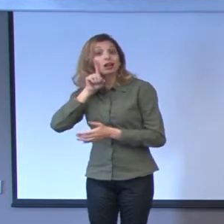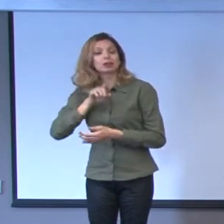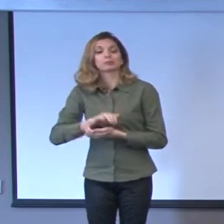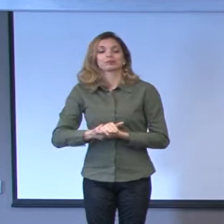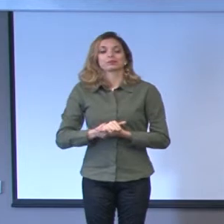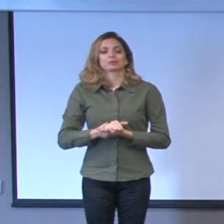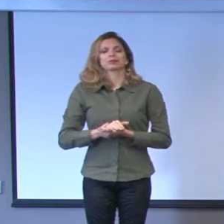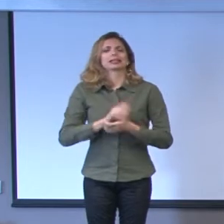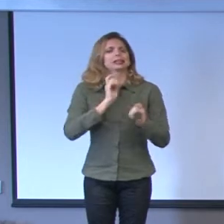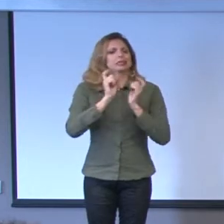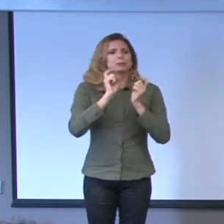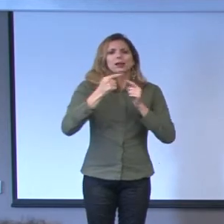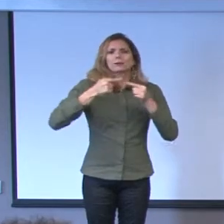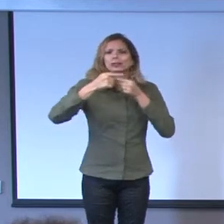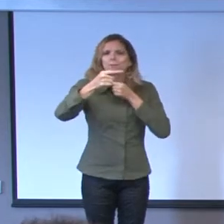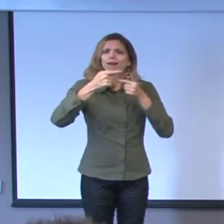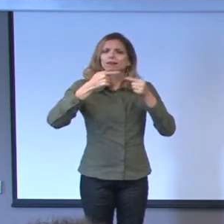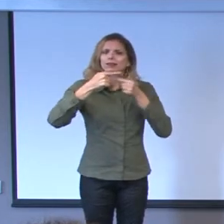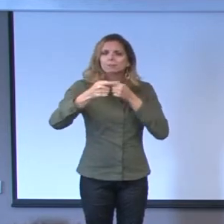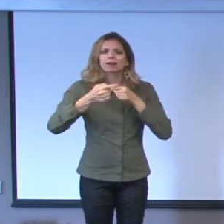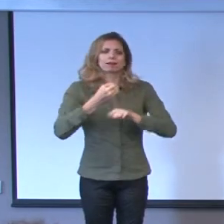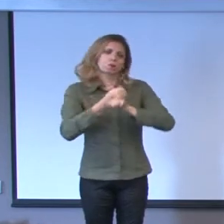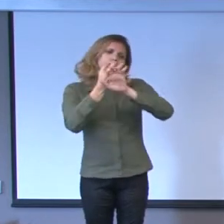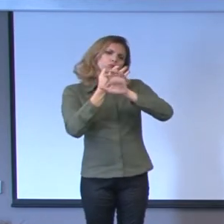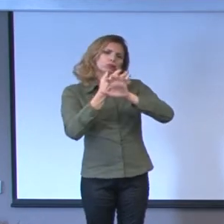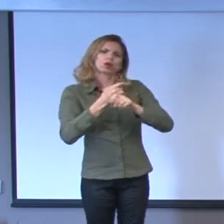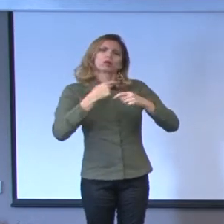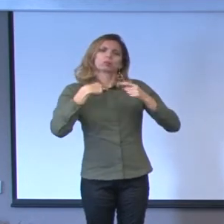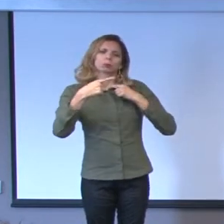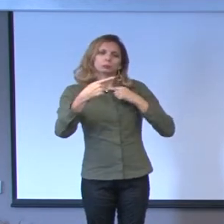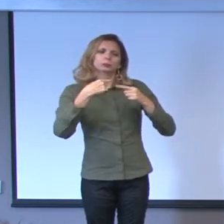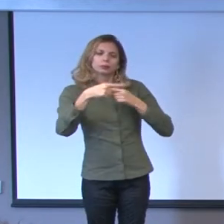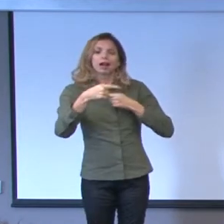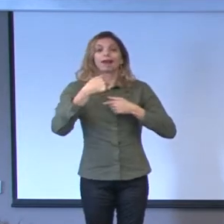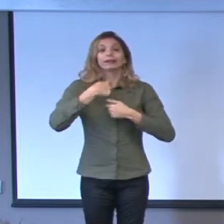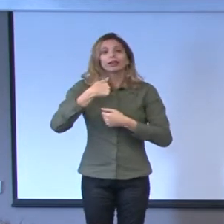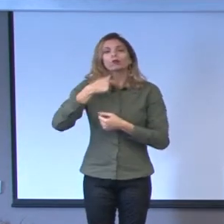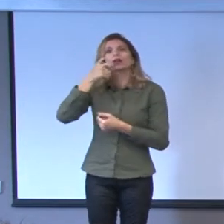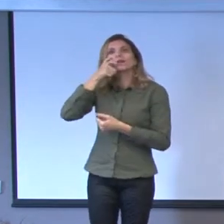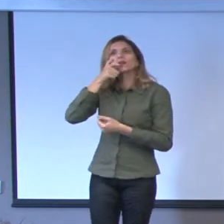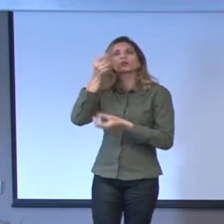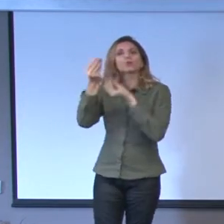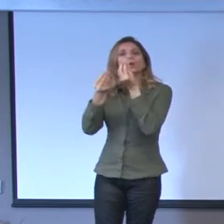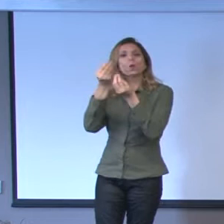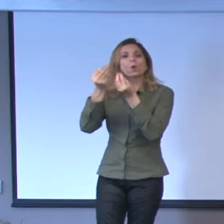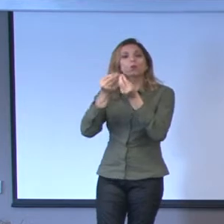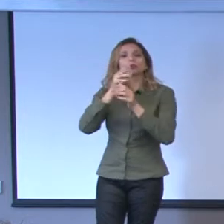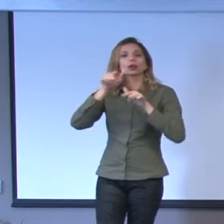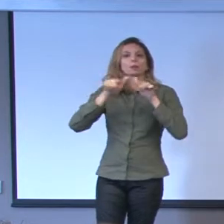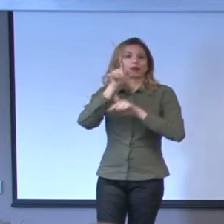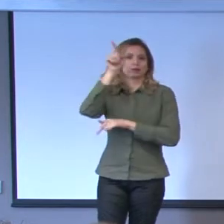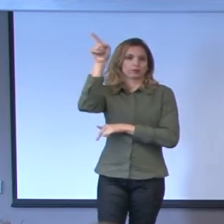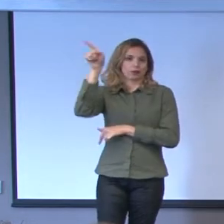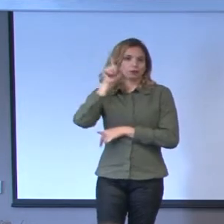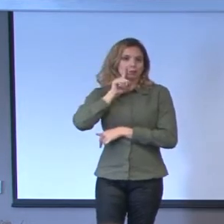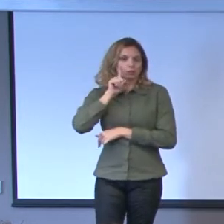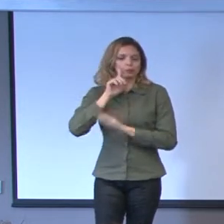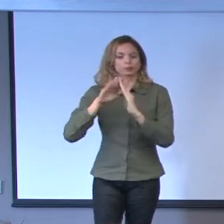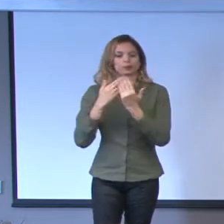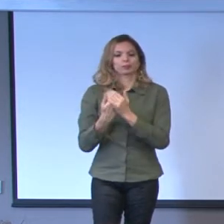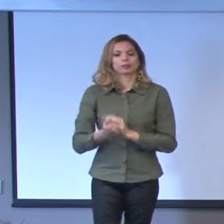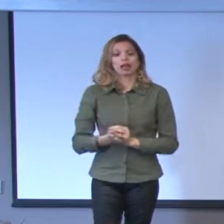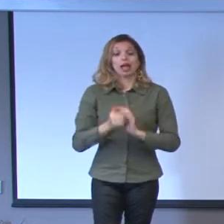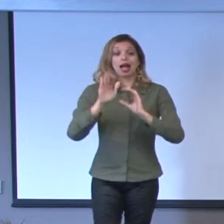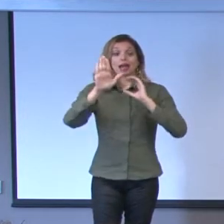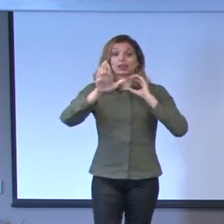gente tinha reuniões semanais por Skype, e eu ia acompanhando um pouquinho do resultado do trabalho dela, até que ela enviou a